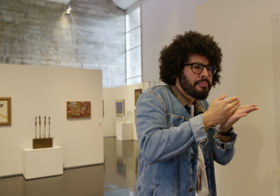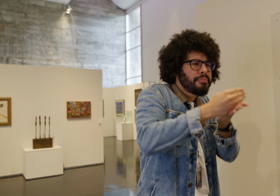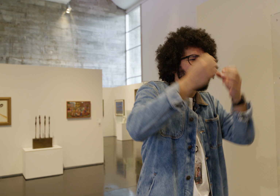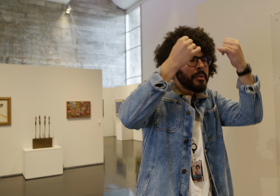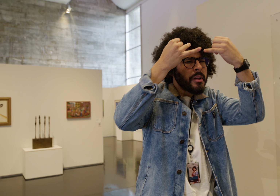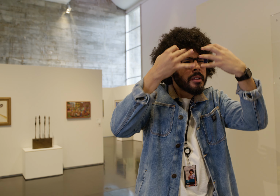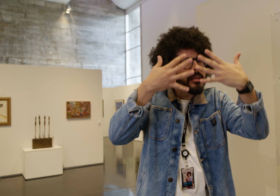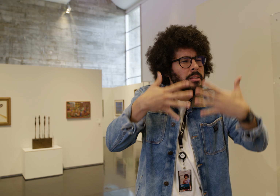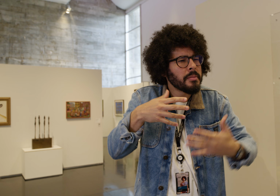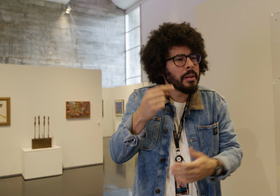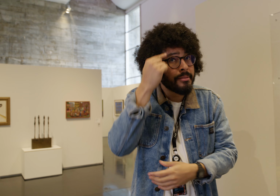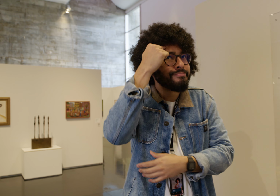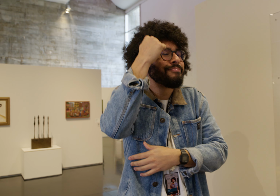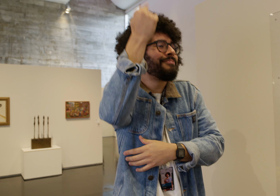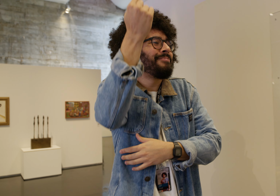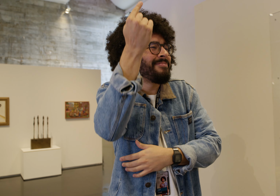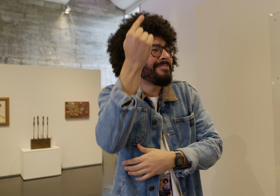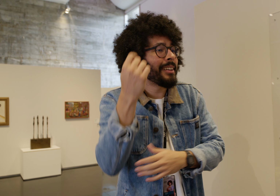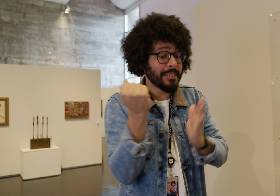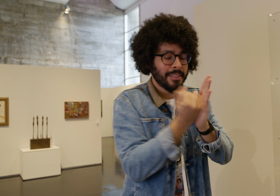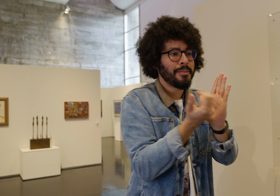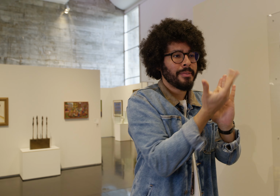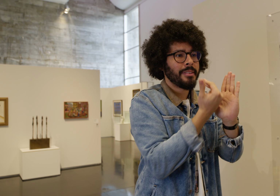Vamos começar pelo começo, a criação do logo do MAM.